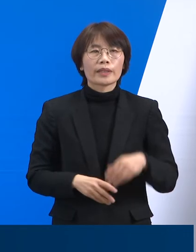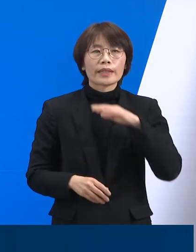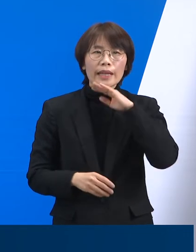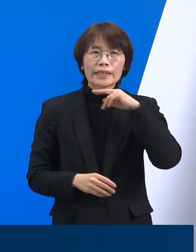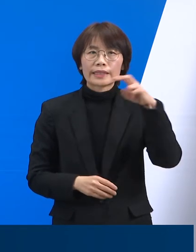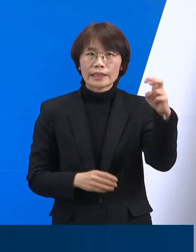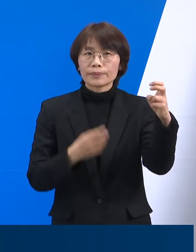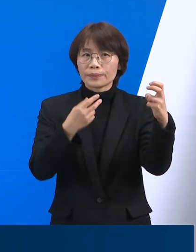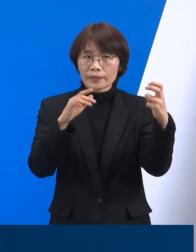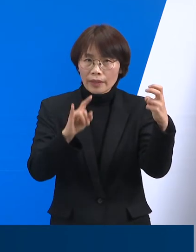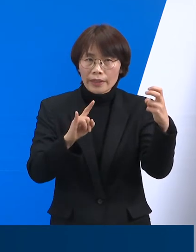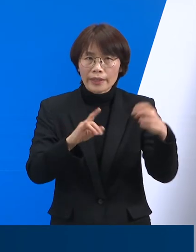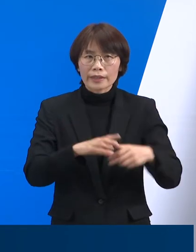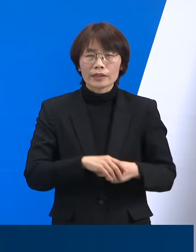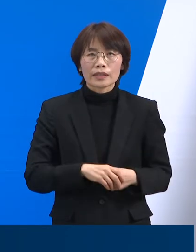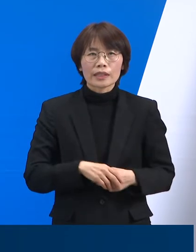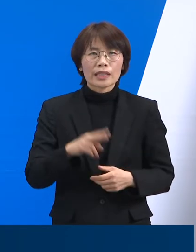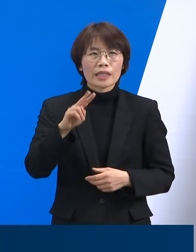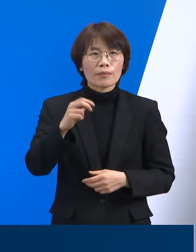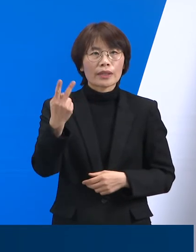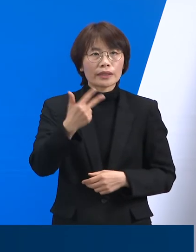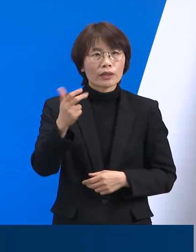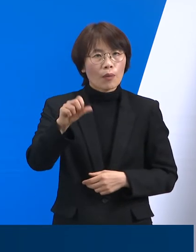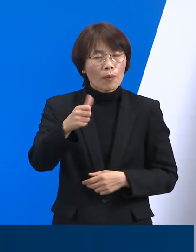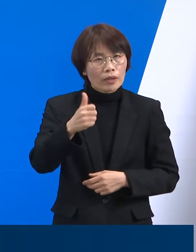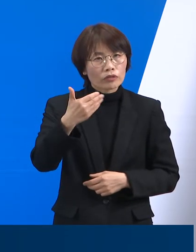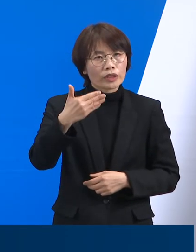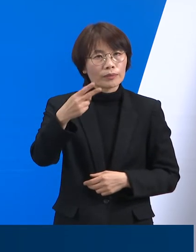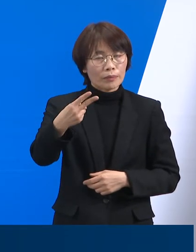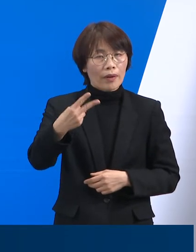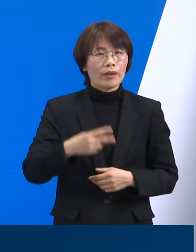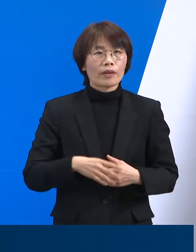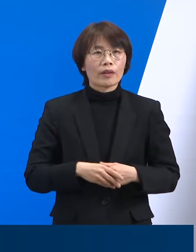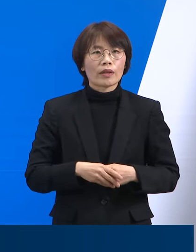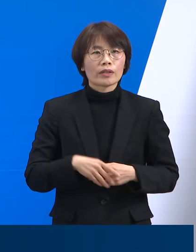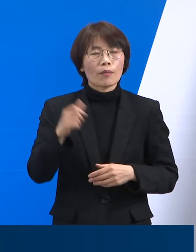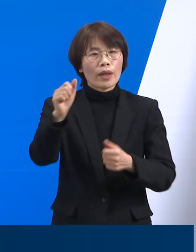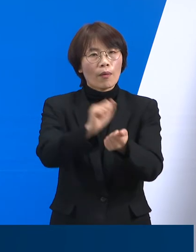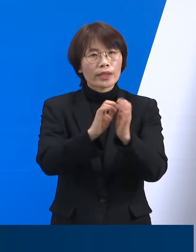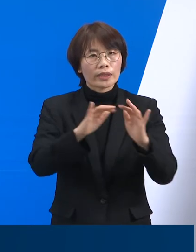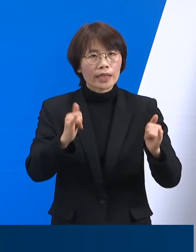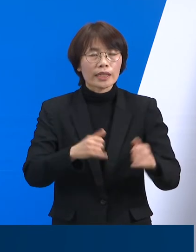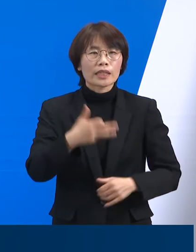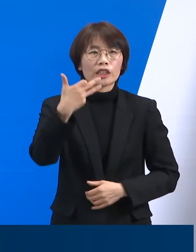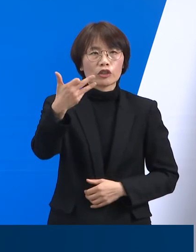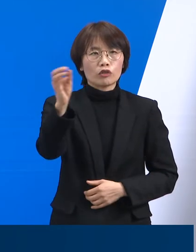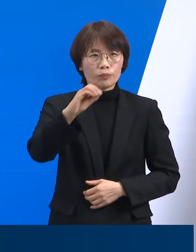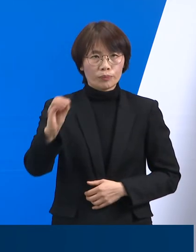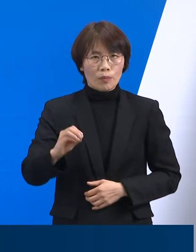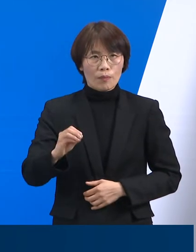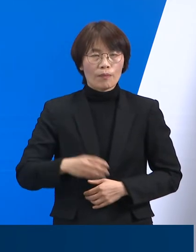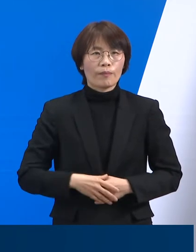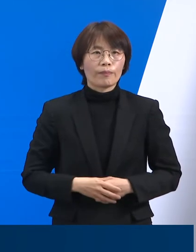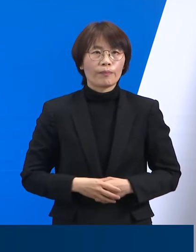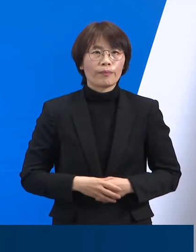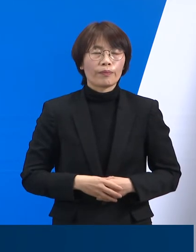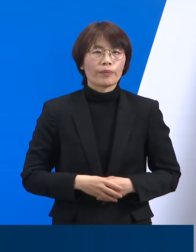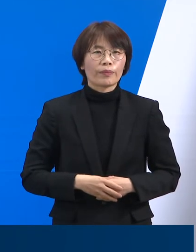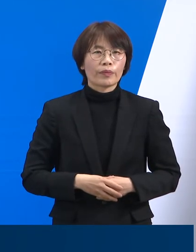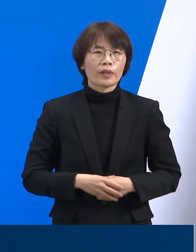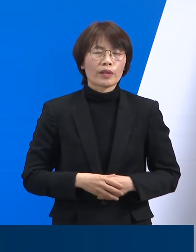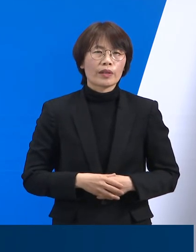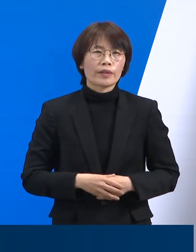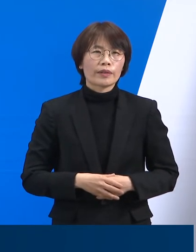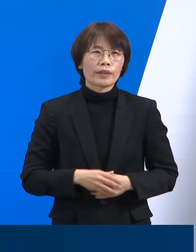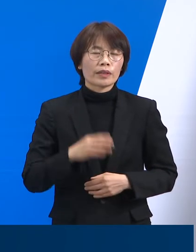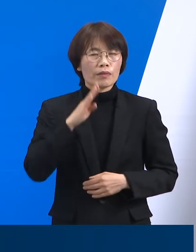20대에서는 22,595명의 확진자가 발생하여서 전체 확진자의 19%를 차지하고 있습니다. 고위험군인